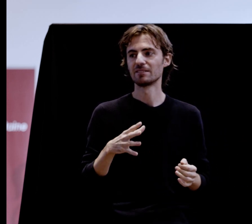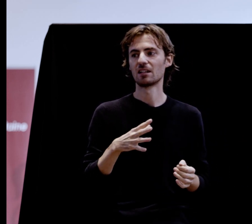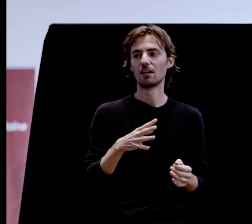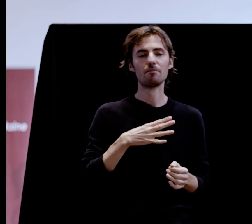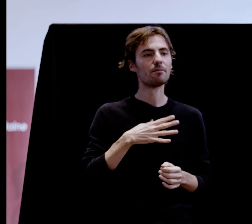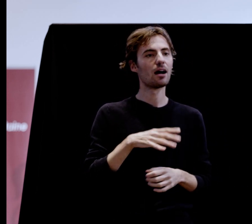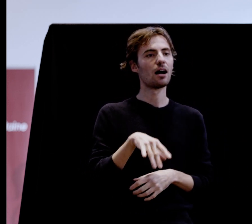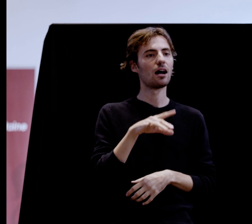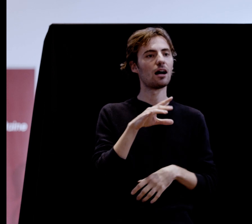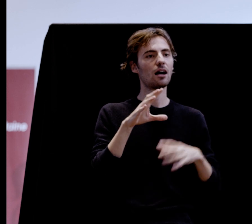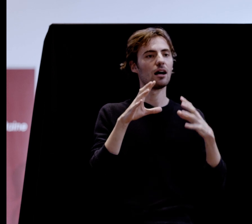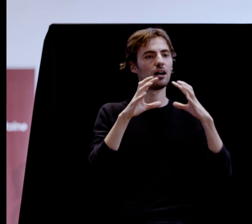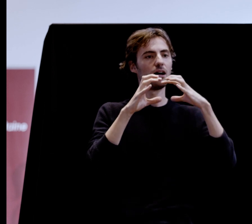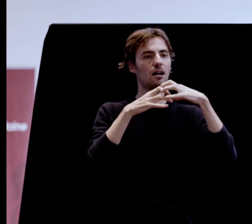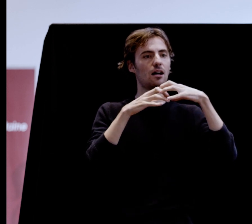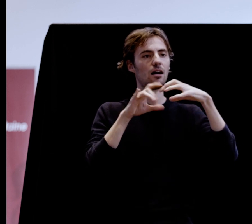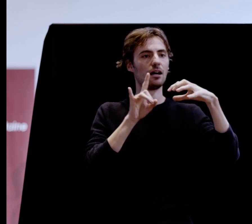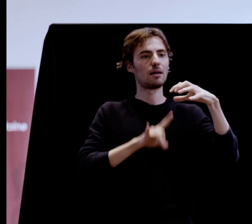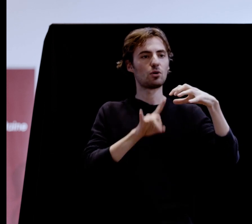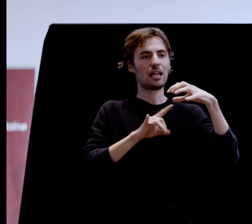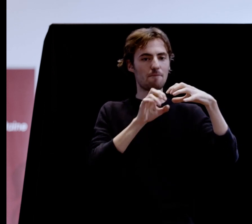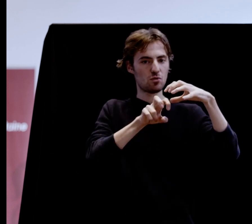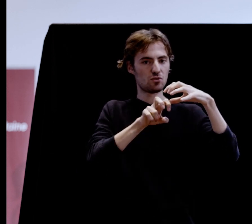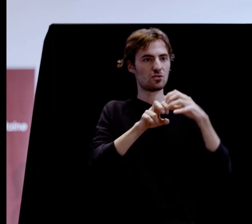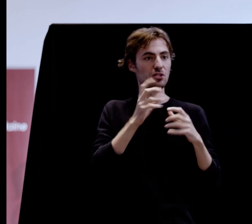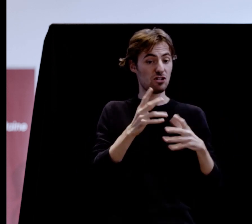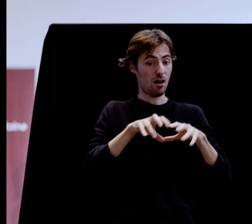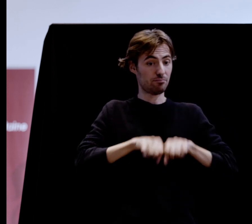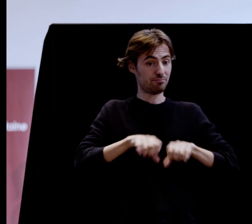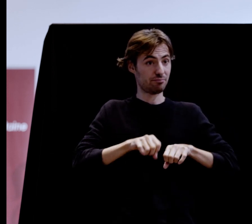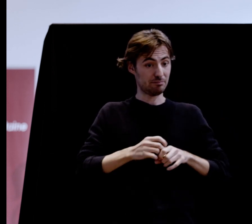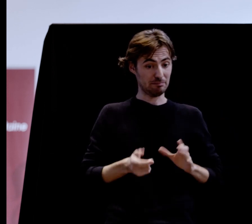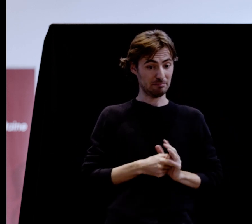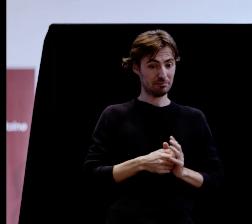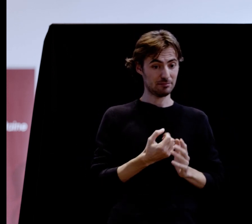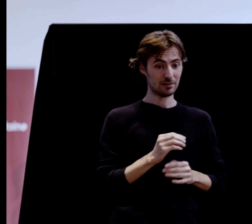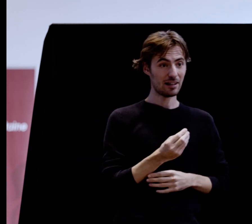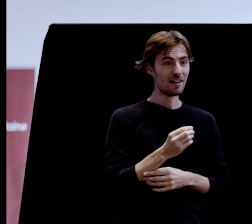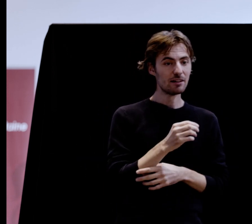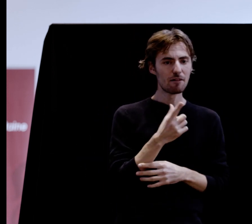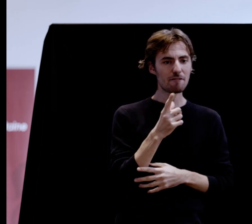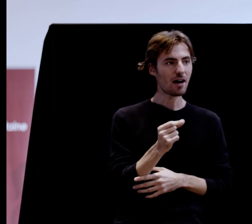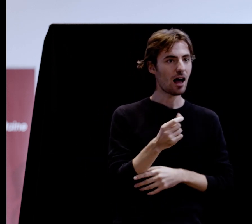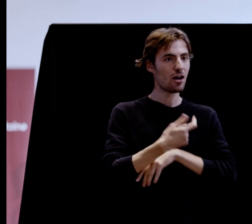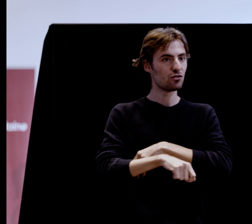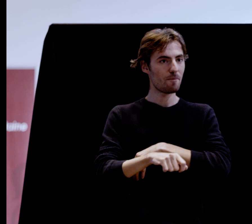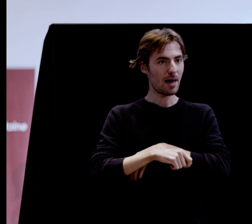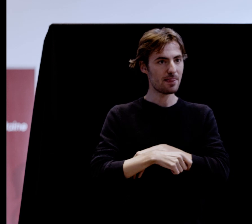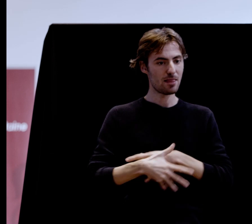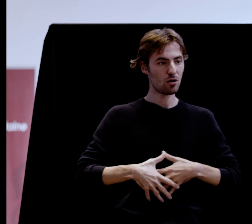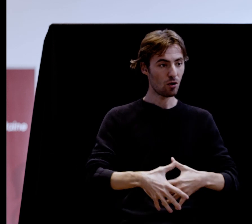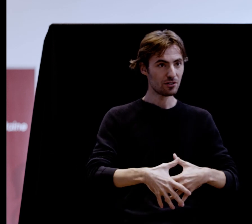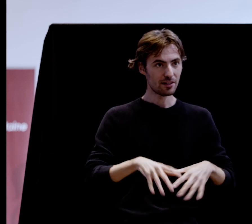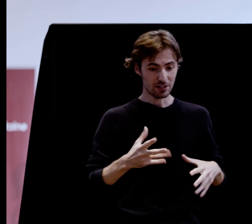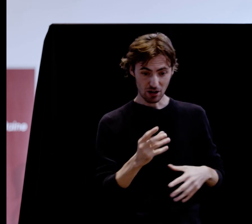l'hypothalamus se met en route, déjà fonctionne à partir de 20 semaines de grossesse. On